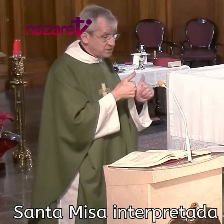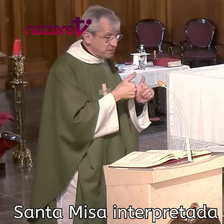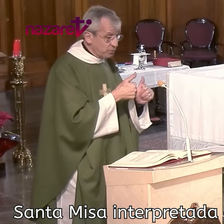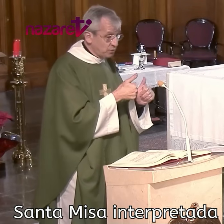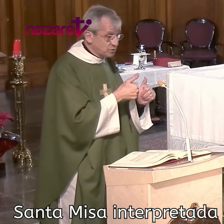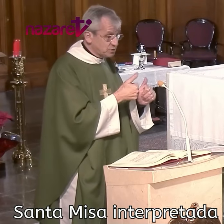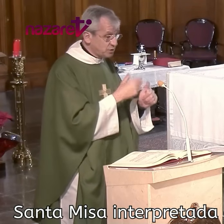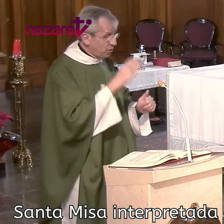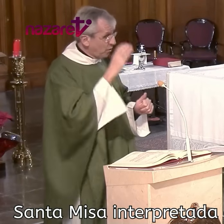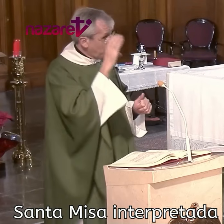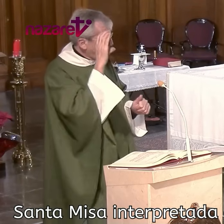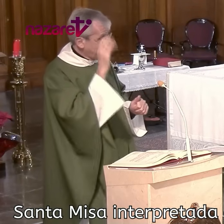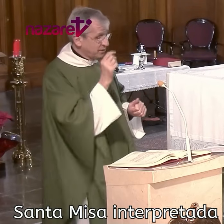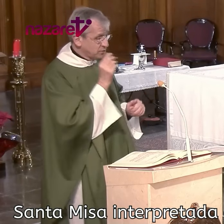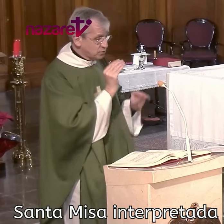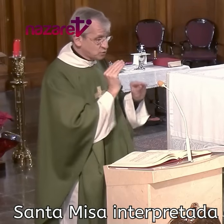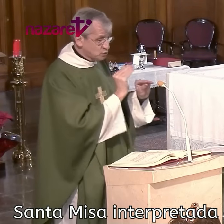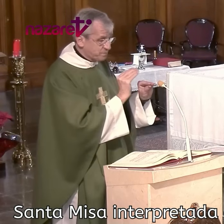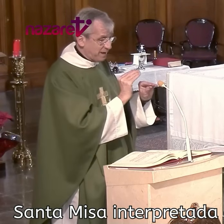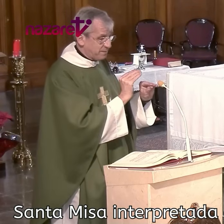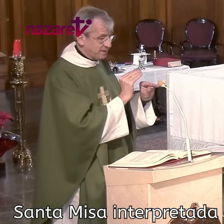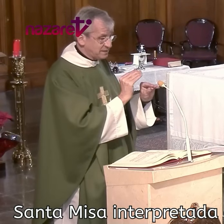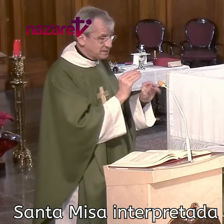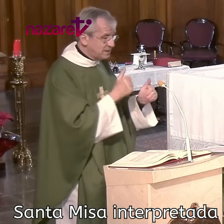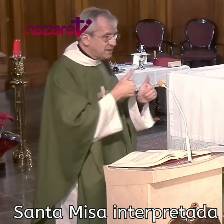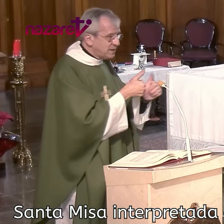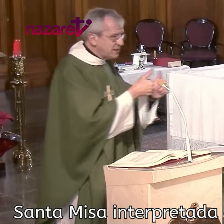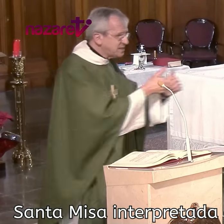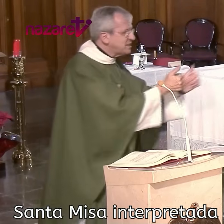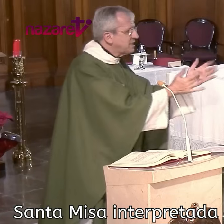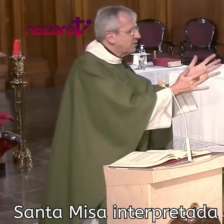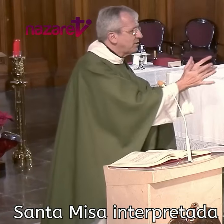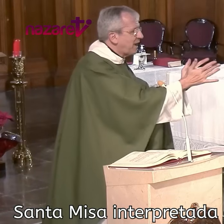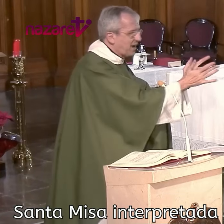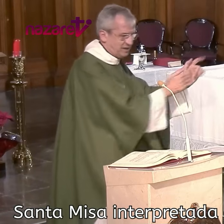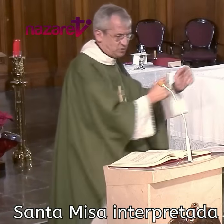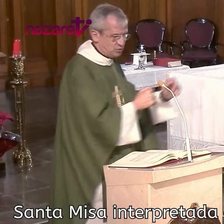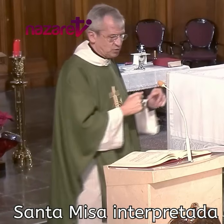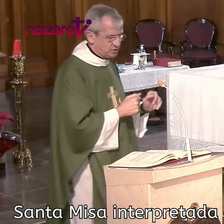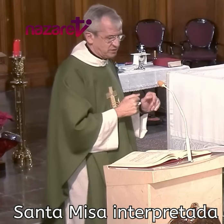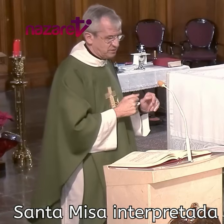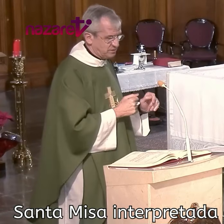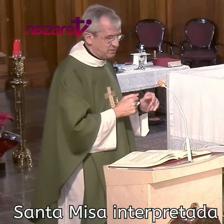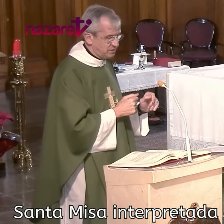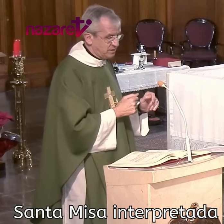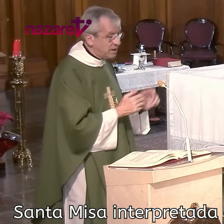Los discípulos oyeron sus palabras y siguieron a Jesús.